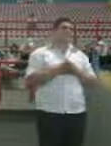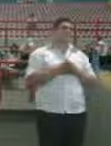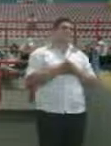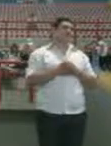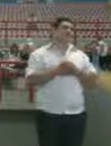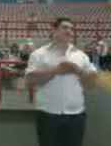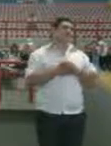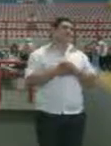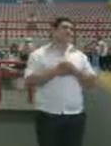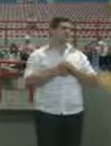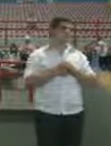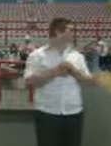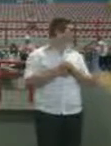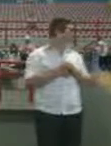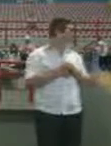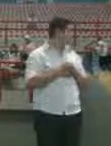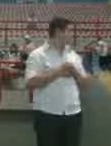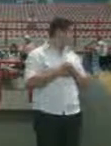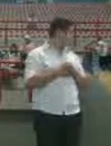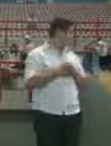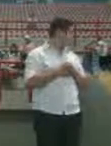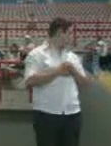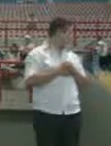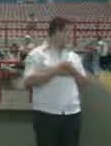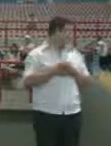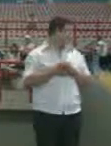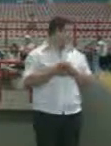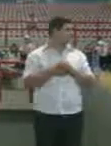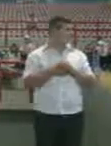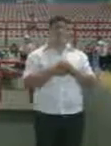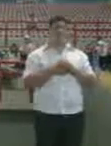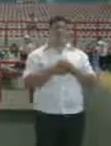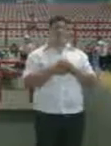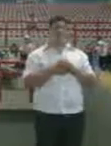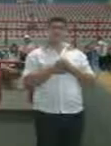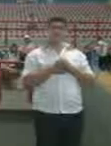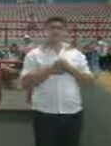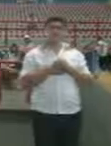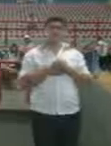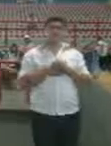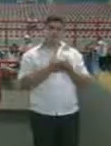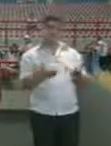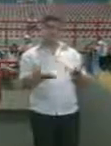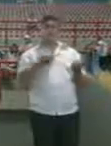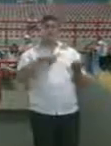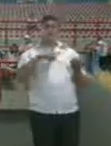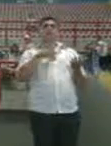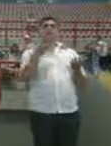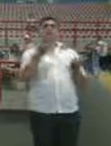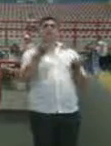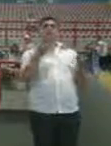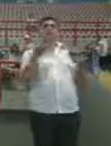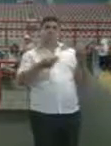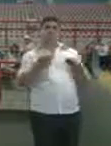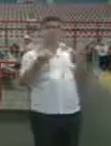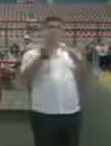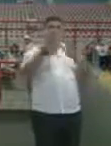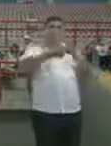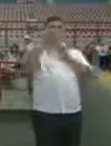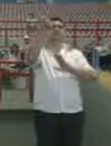indústria. Tá? Como eu falei no início, a atividade industrial ela requer energia. Primeira